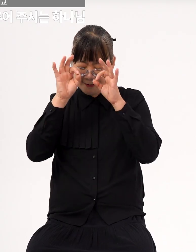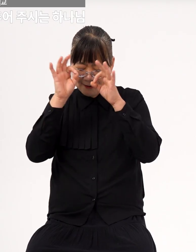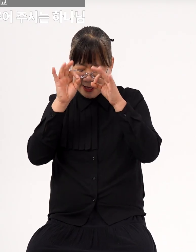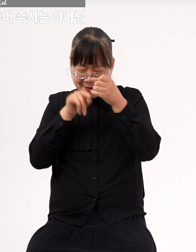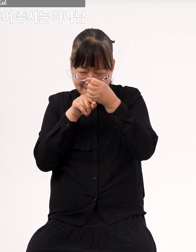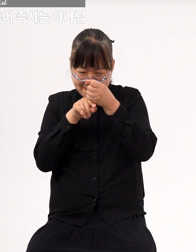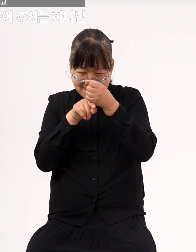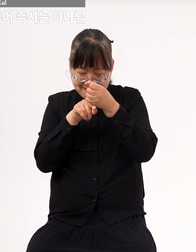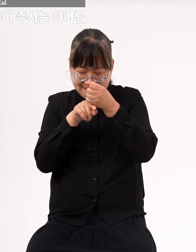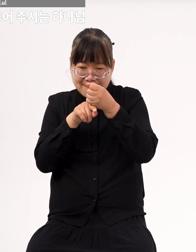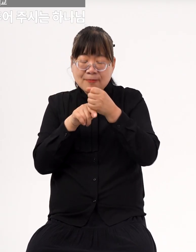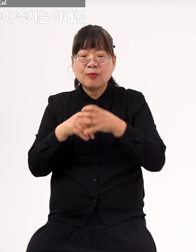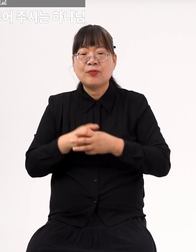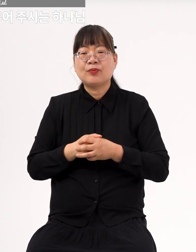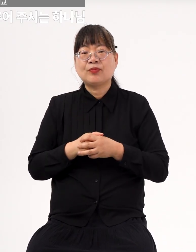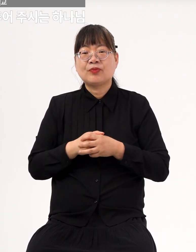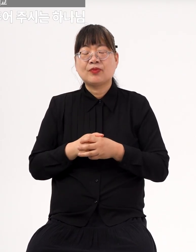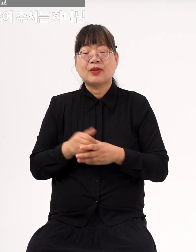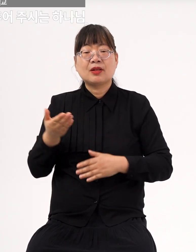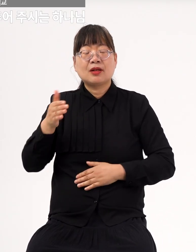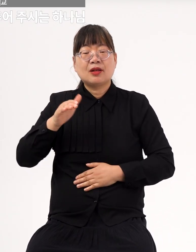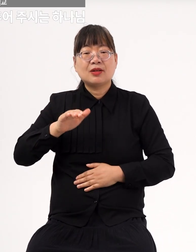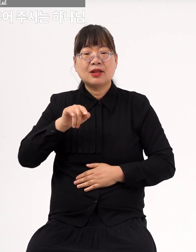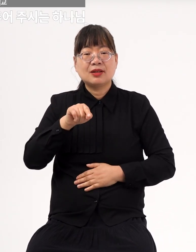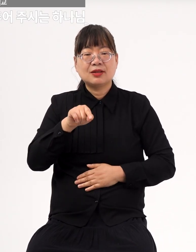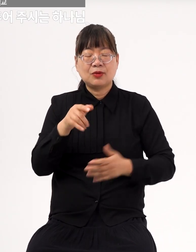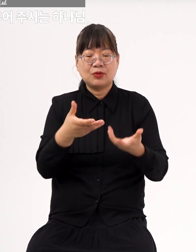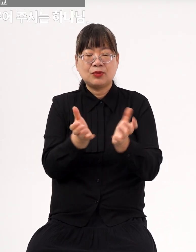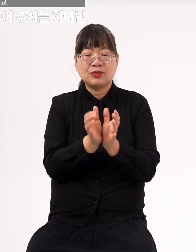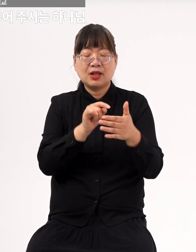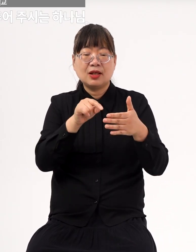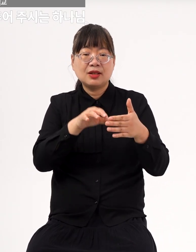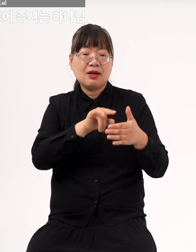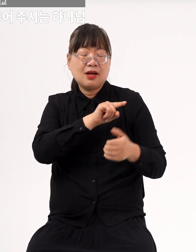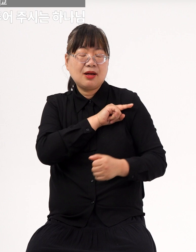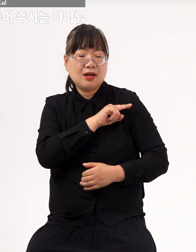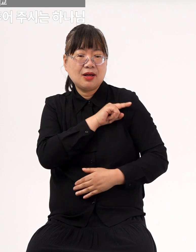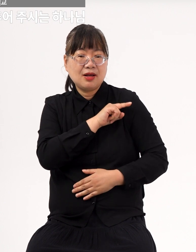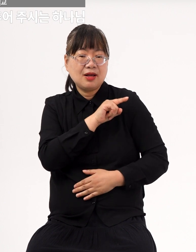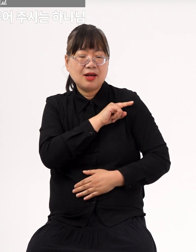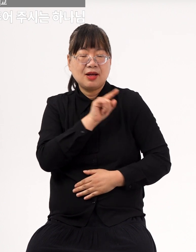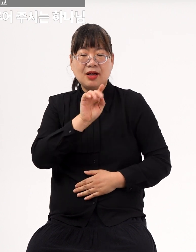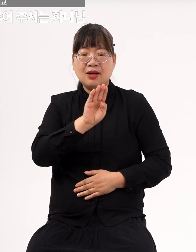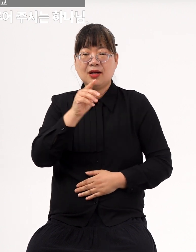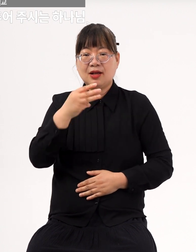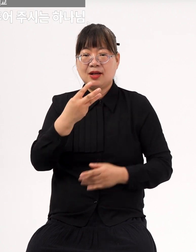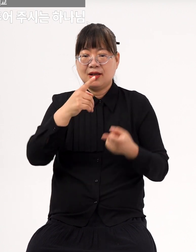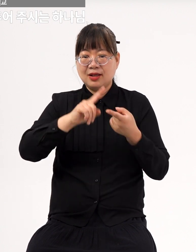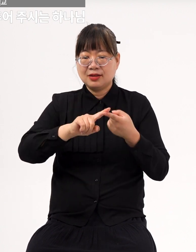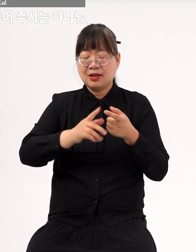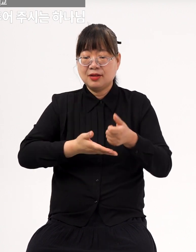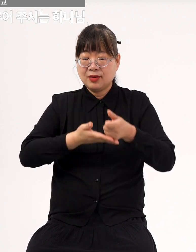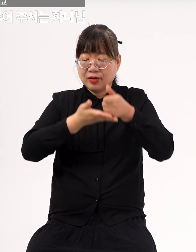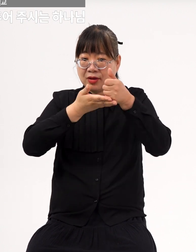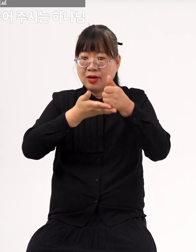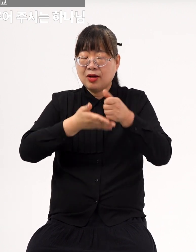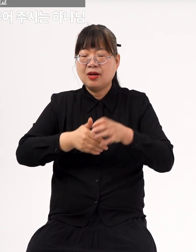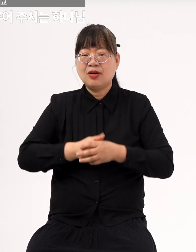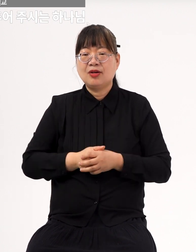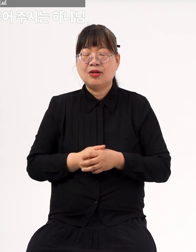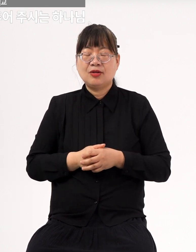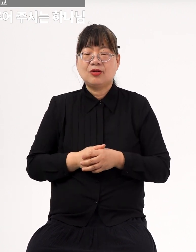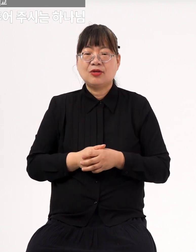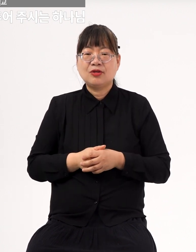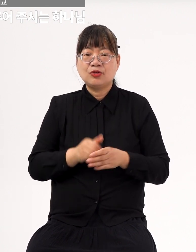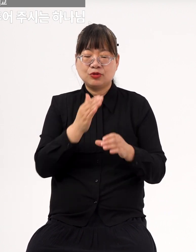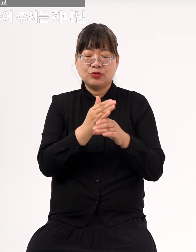추적해 보니까 그래도 이 공동체 안에서 가장 바알에 대해서 섬기는데